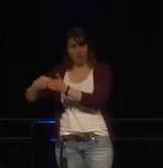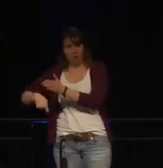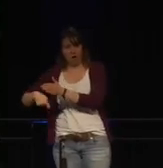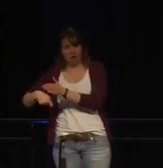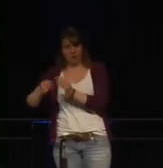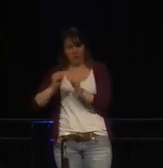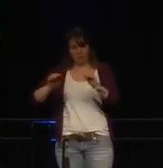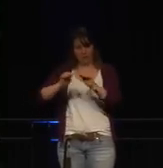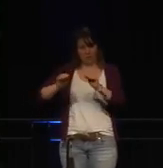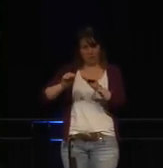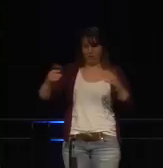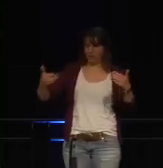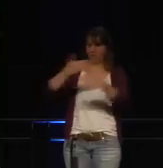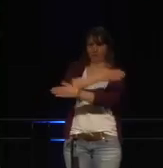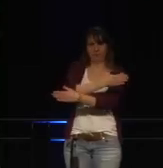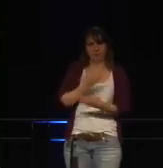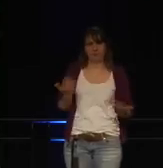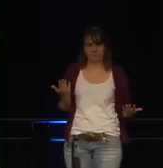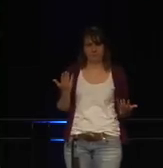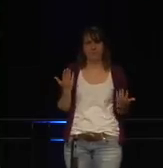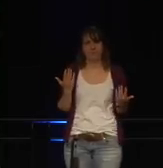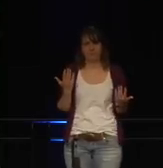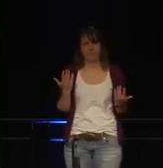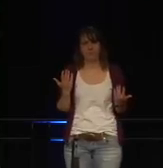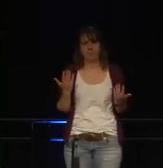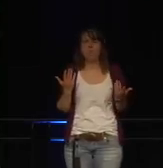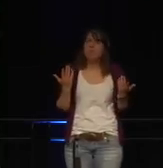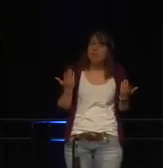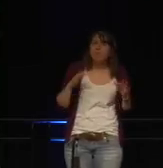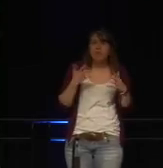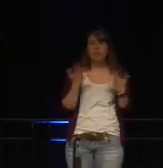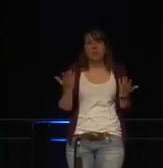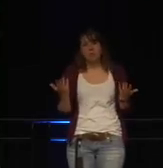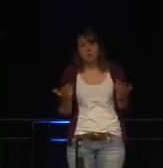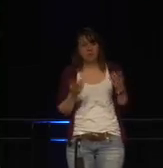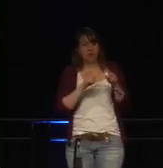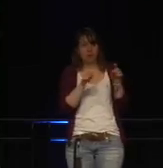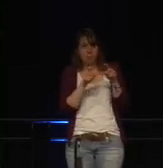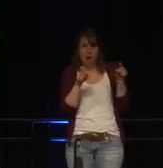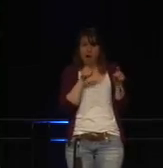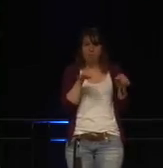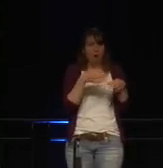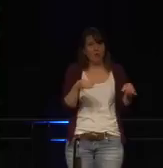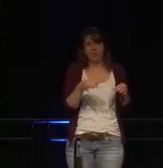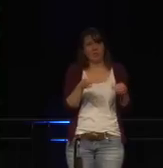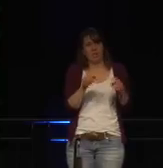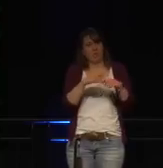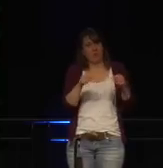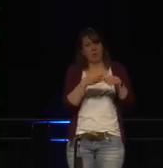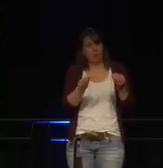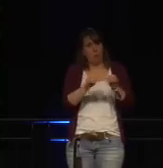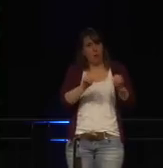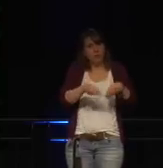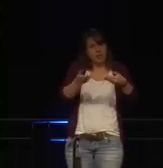asimetría de información entre los productores y los usuarios. Los productores no tienen que dar información sobre